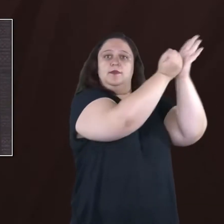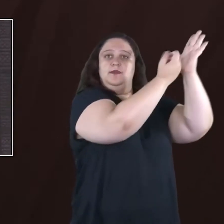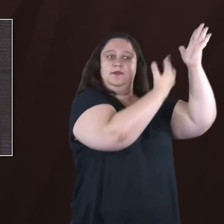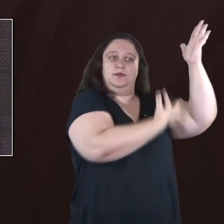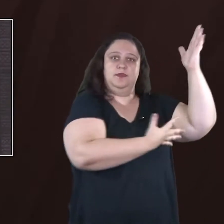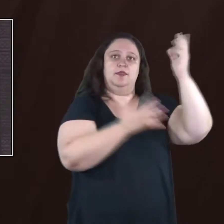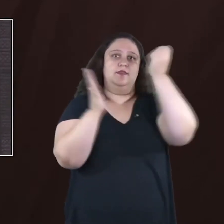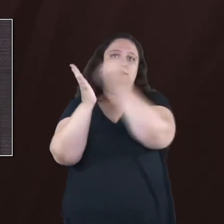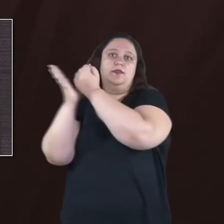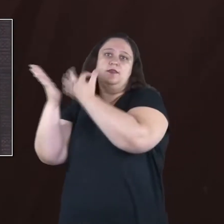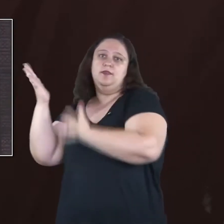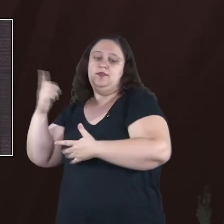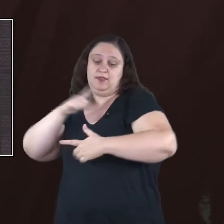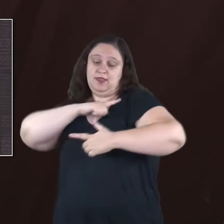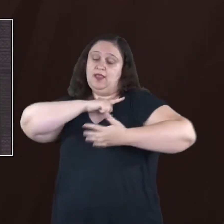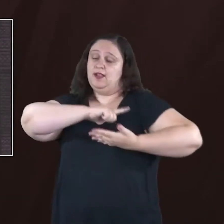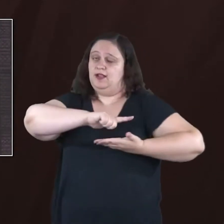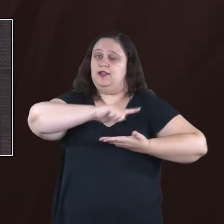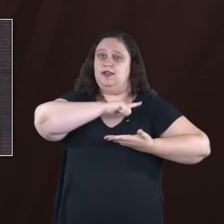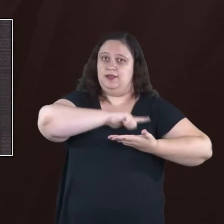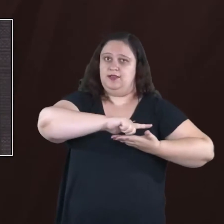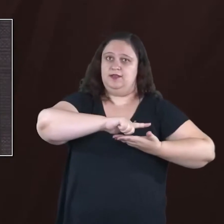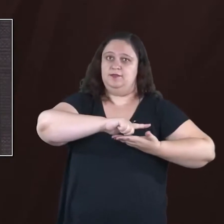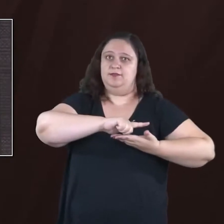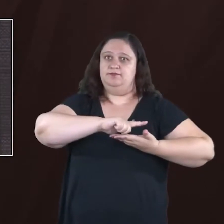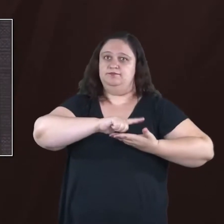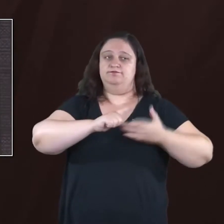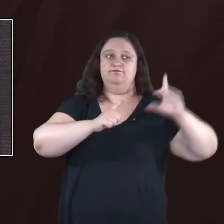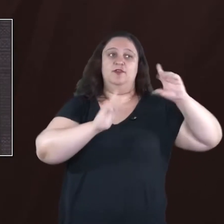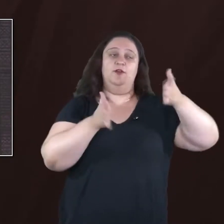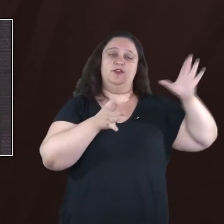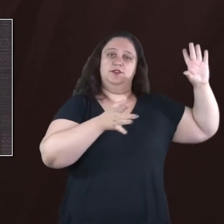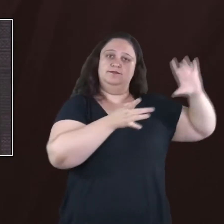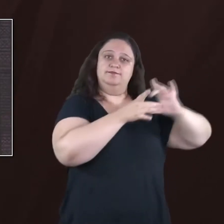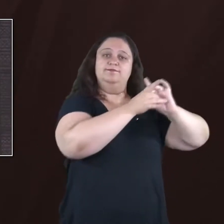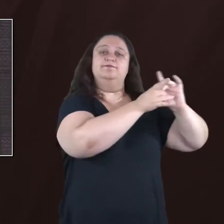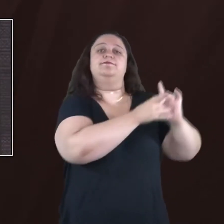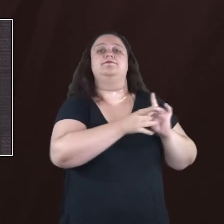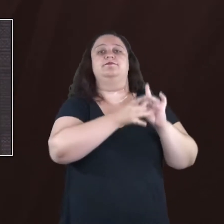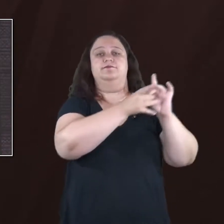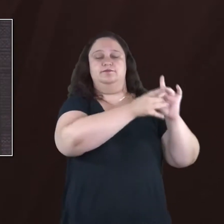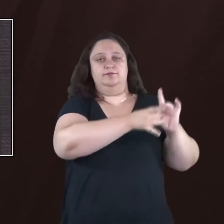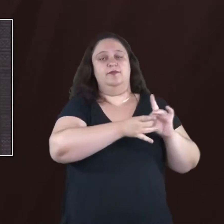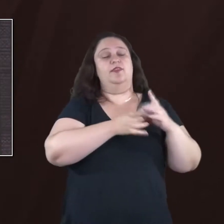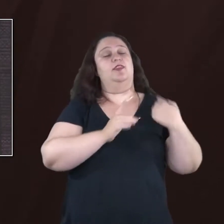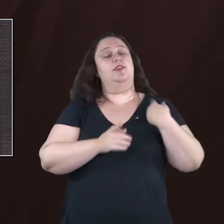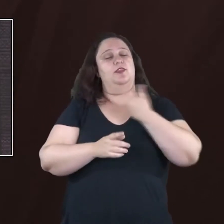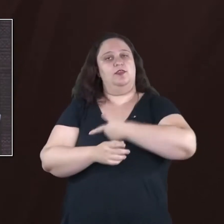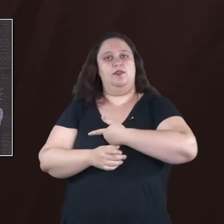redimiu de volta para Deus. Aleluia. Portanto, nós estamos novamente,